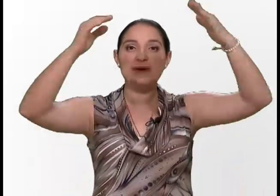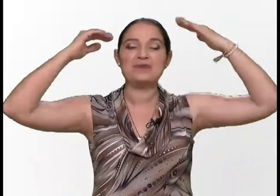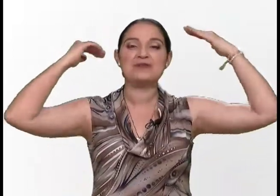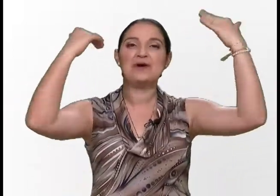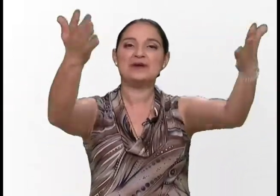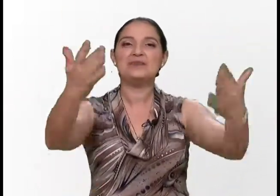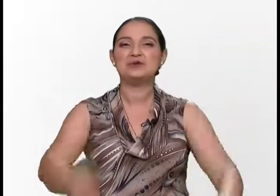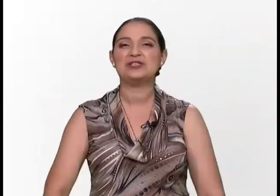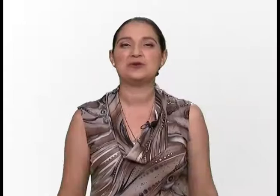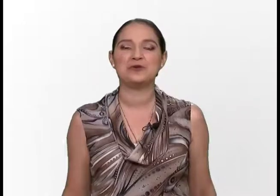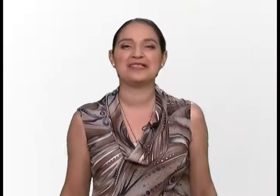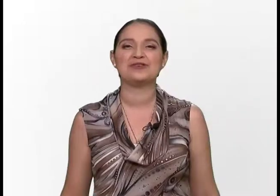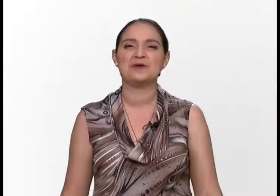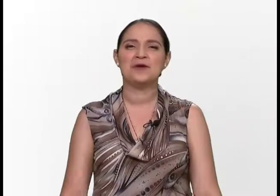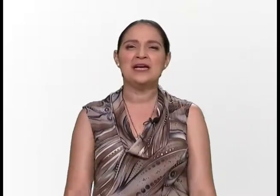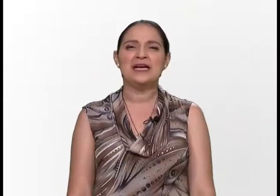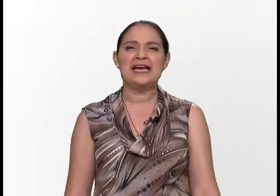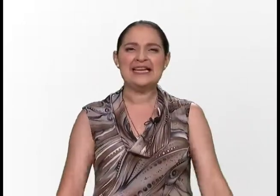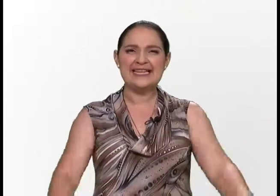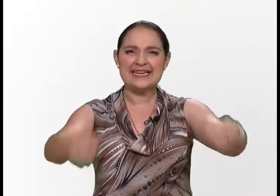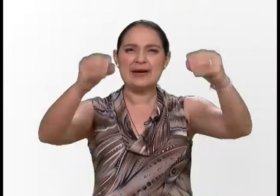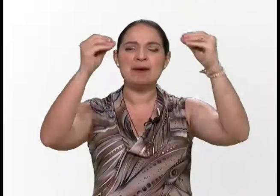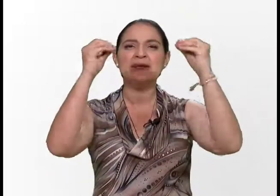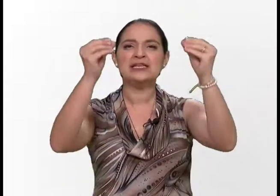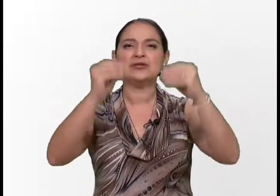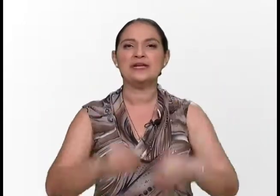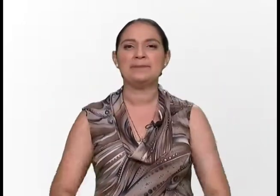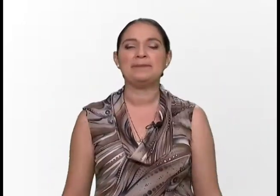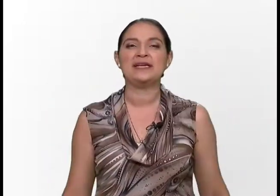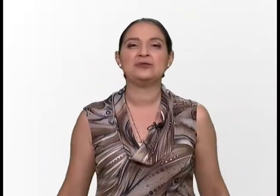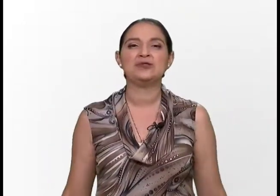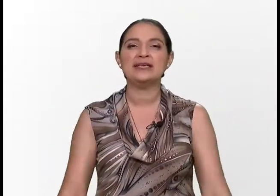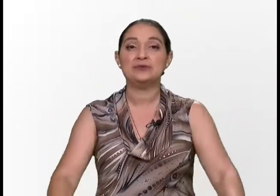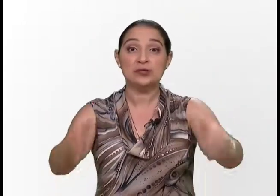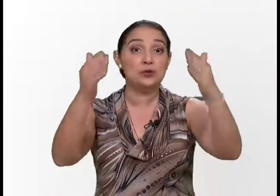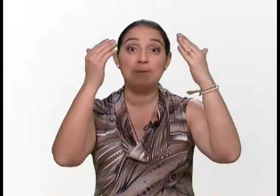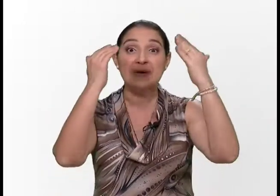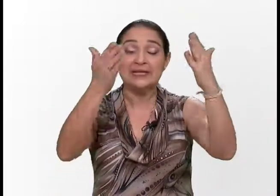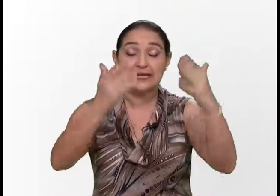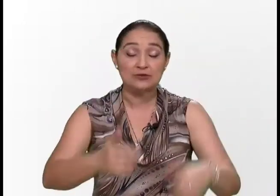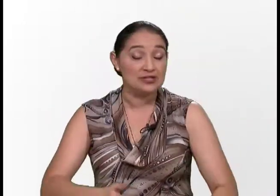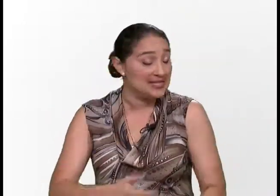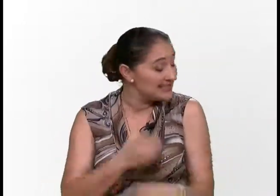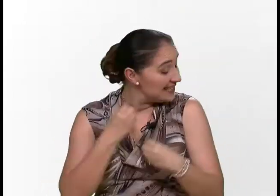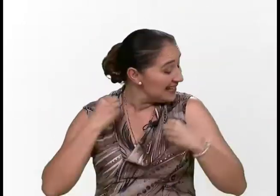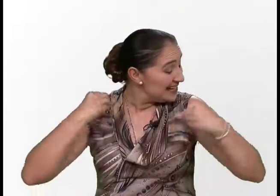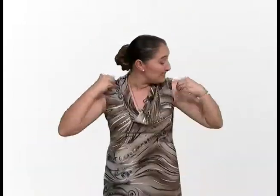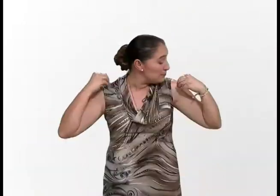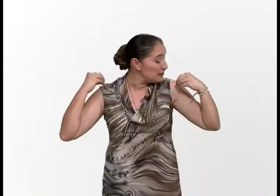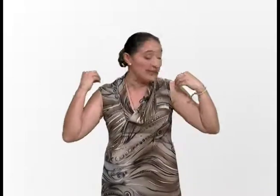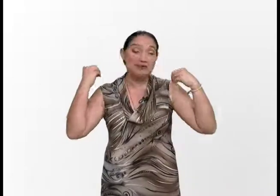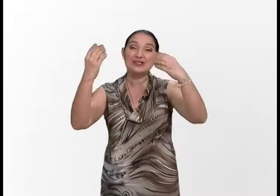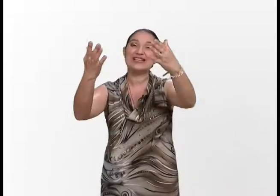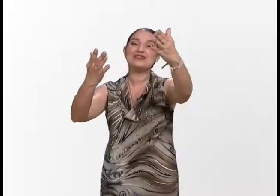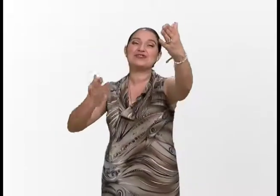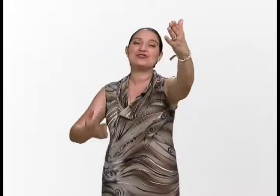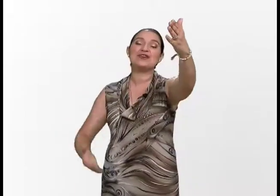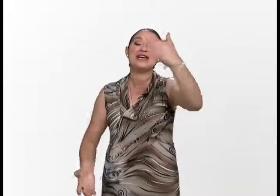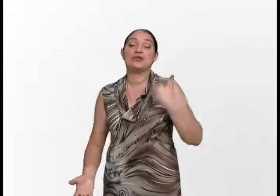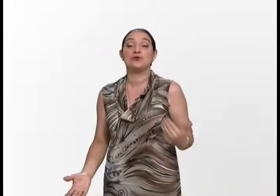cuando abrimos nuestro corazón. El derramamiento del Espíritu Santo es tu Pentecostés, es el Pentecostés de tu historia, de tu